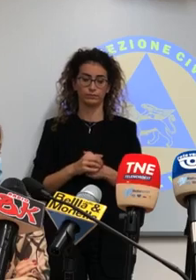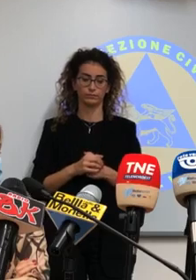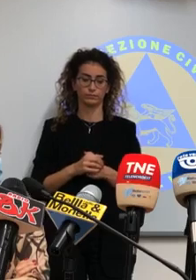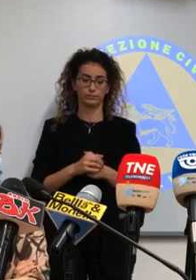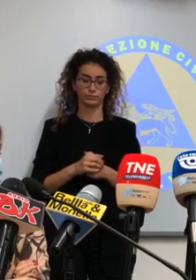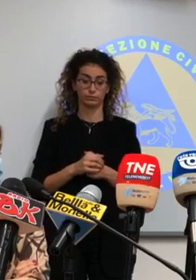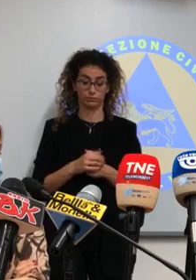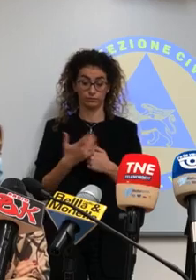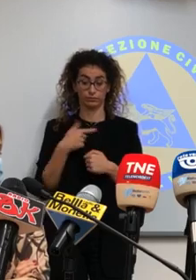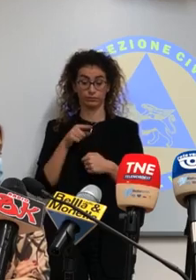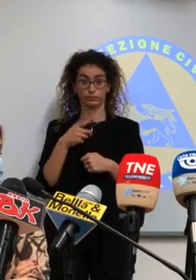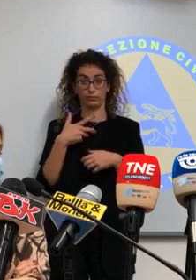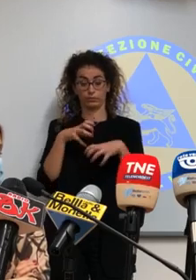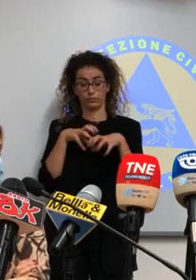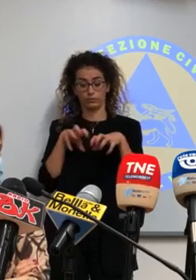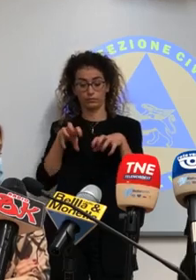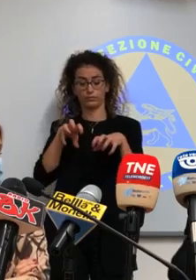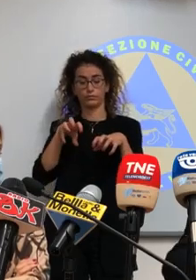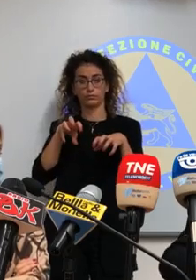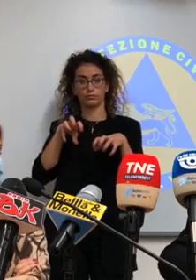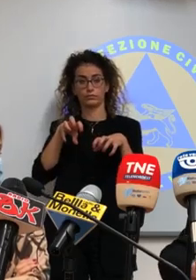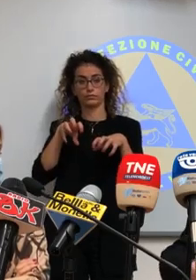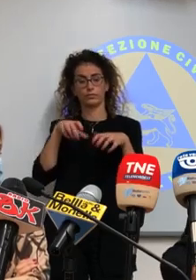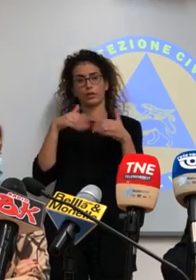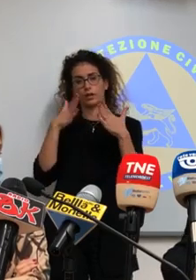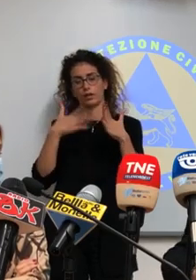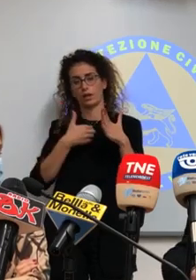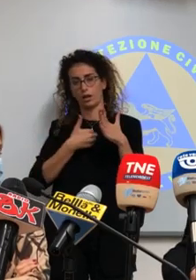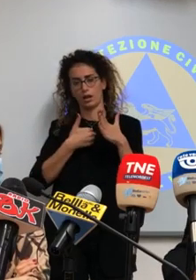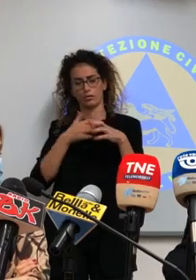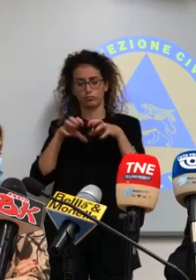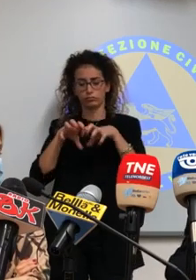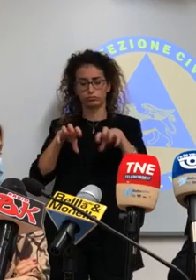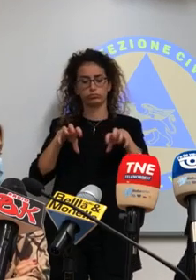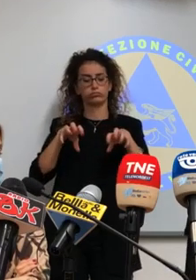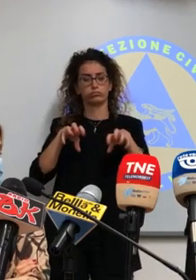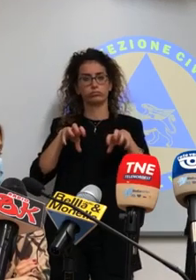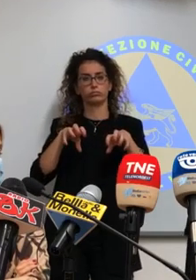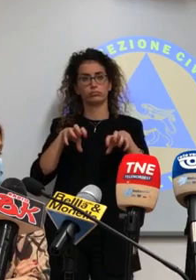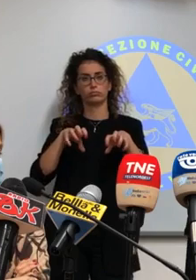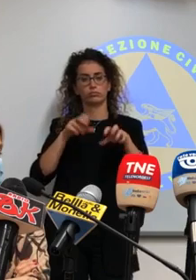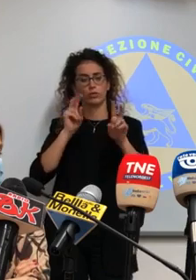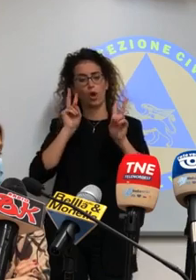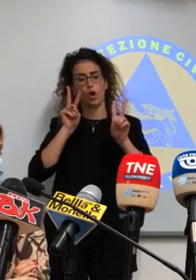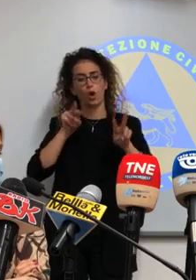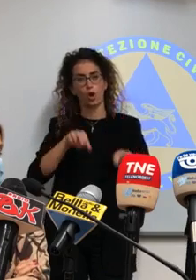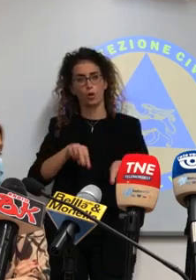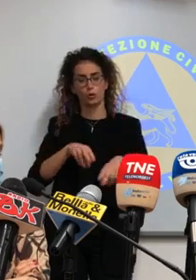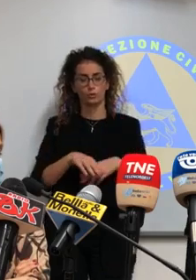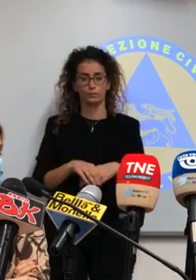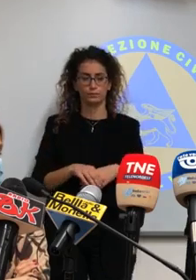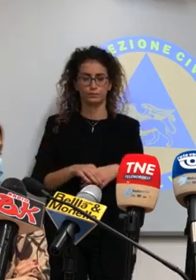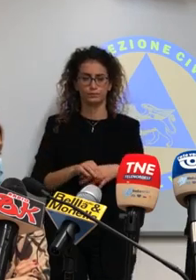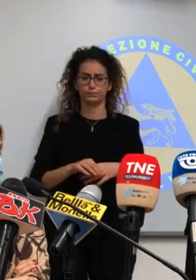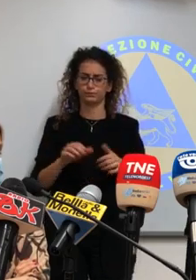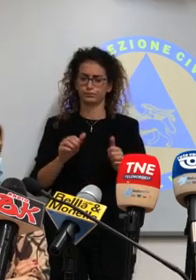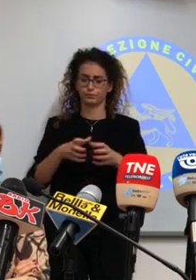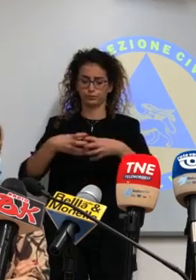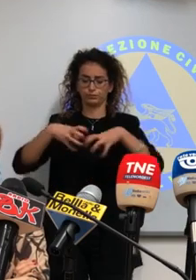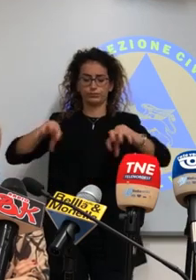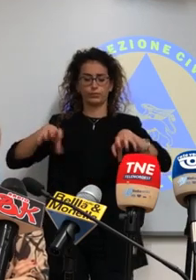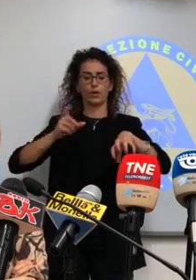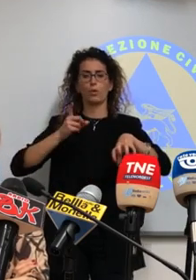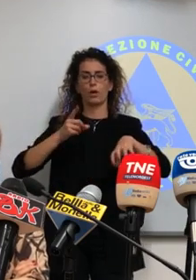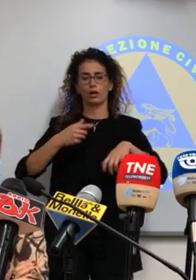E di questi una parte chiaramente in quarantena e una parte in monitoraggio. Questo, qual è la distinzione su